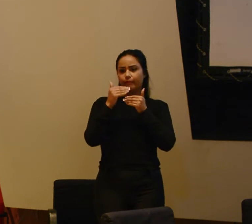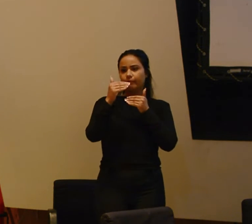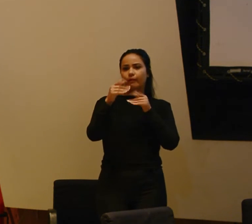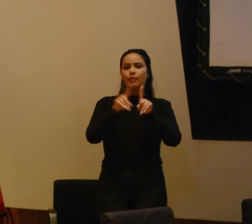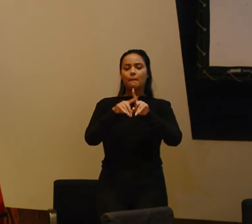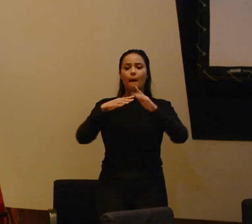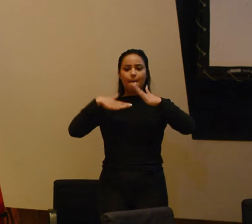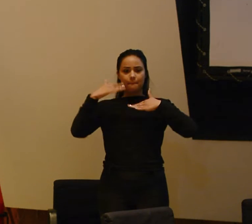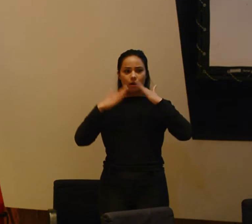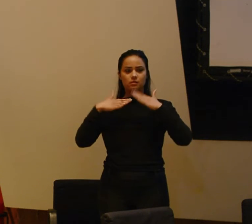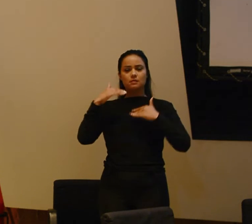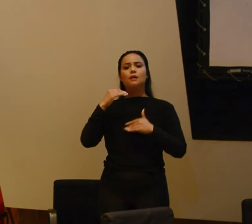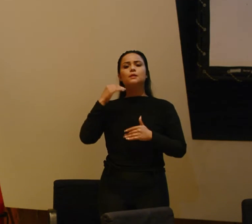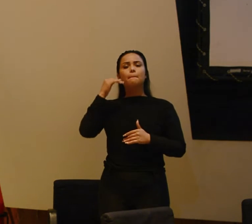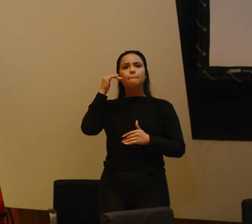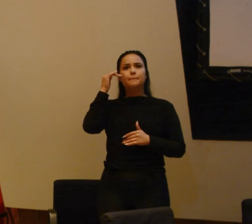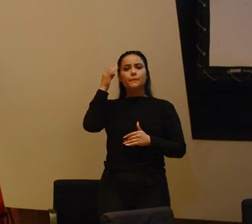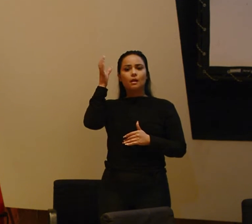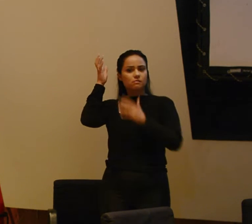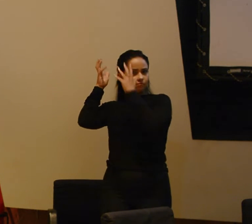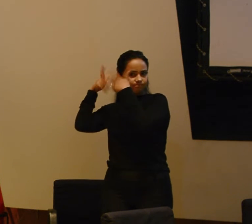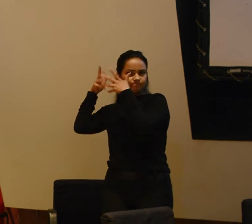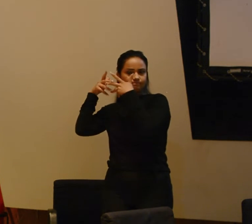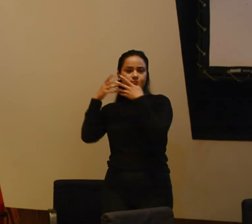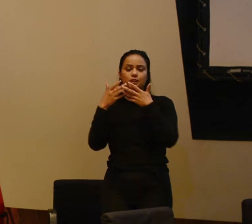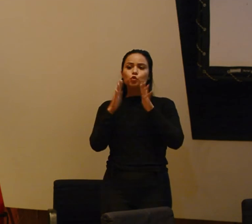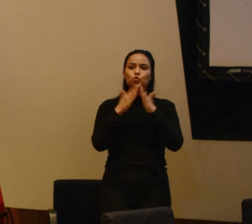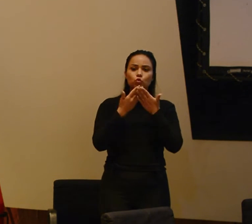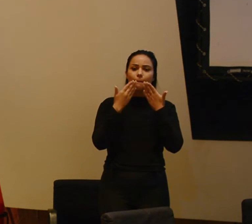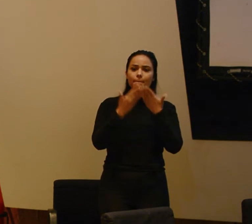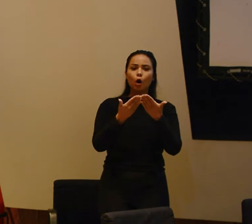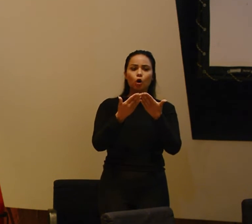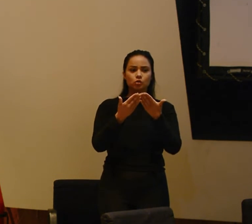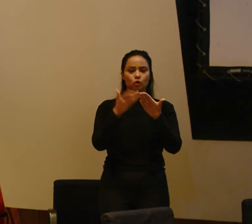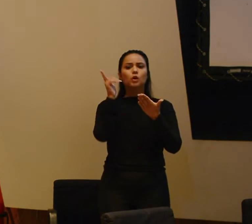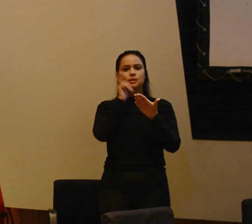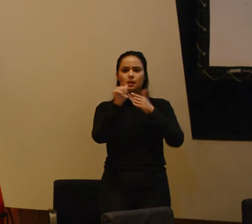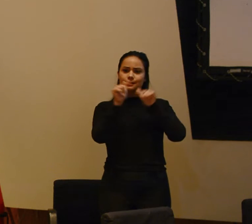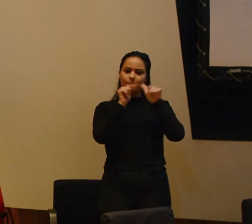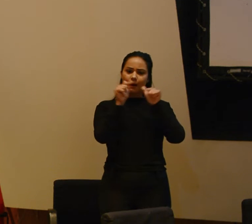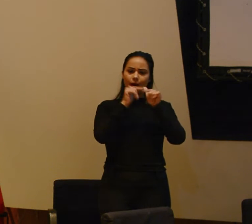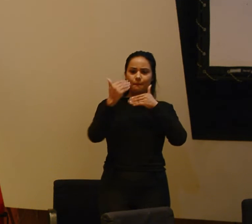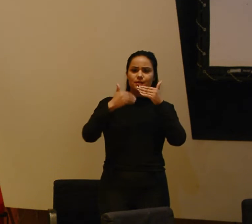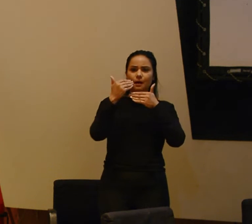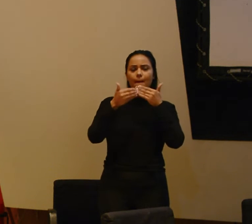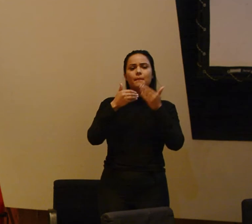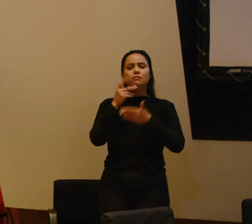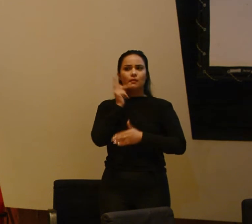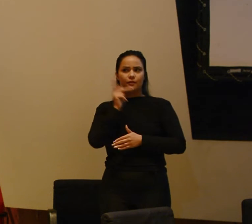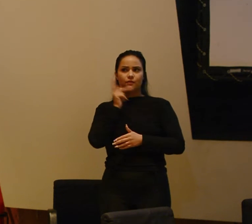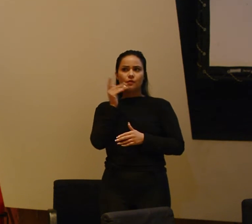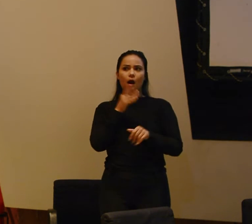a plasticidade cerebral. Então, os estudos já mostram que a gente consegue trabalhar o processamento neural da